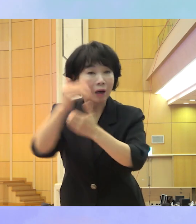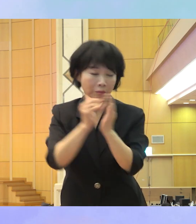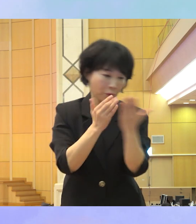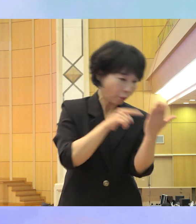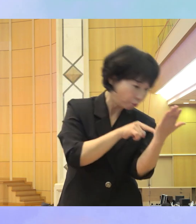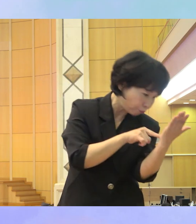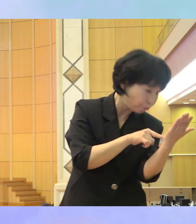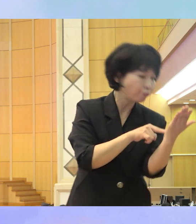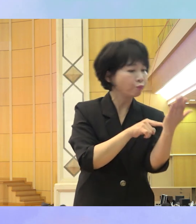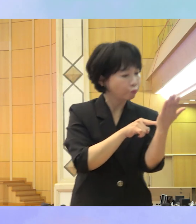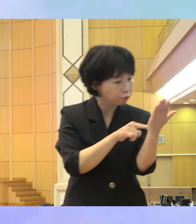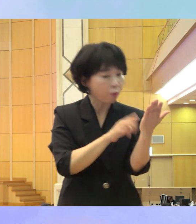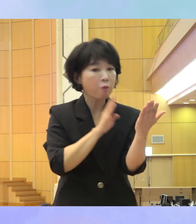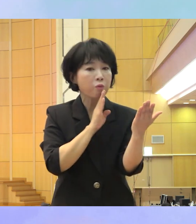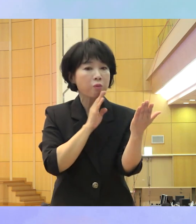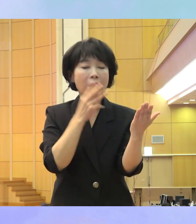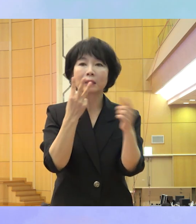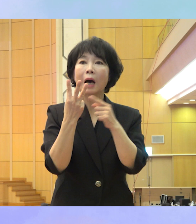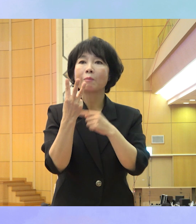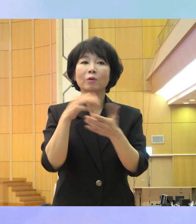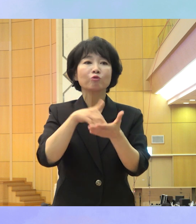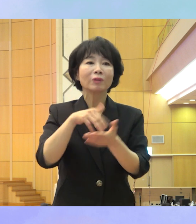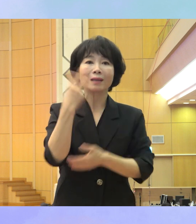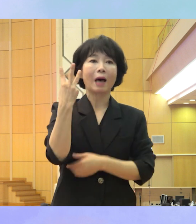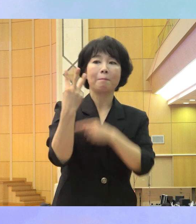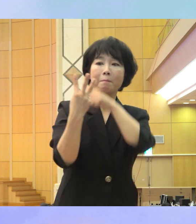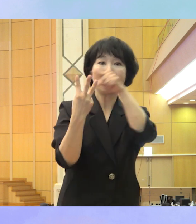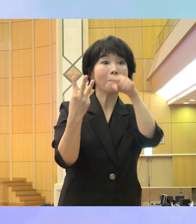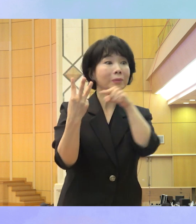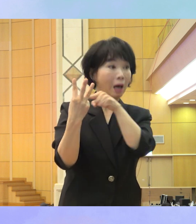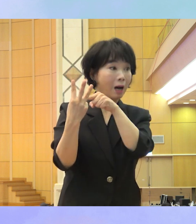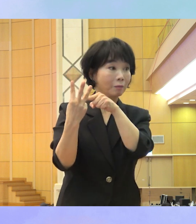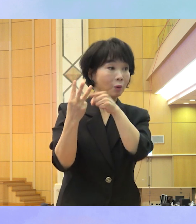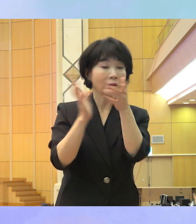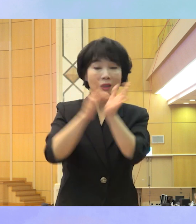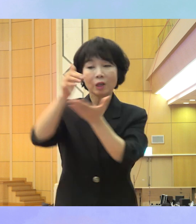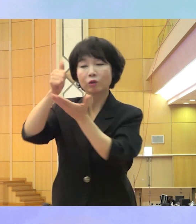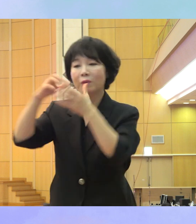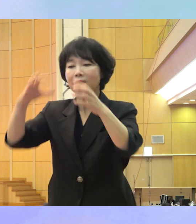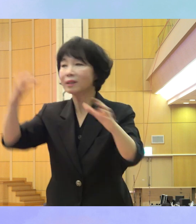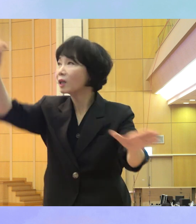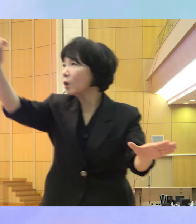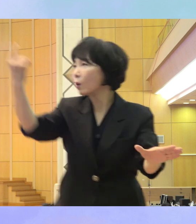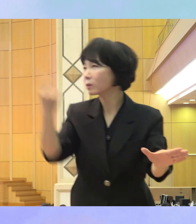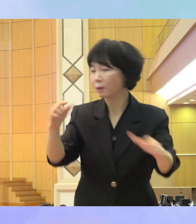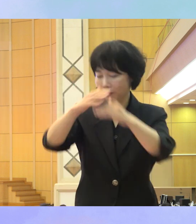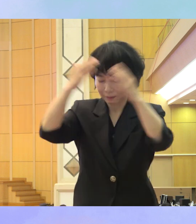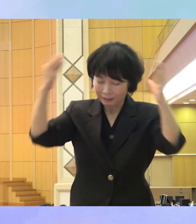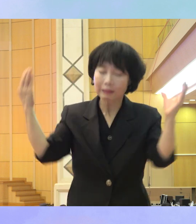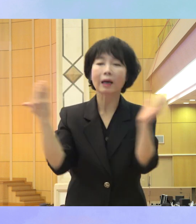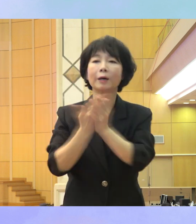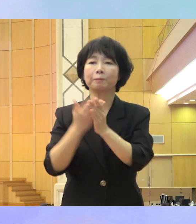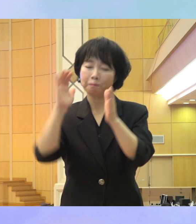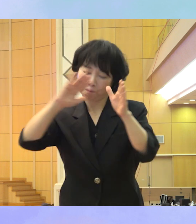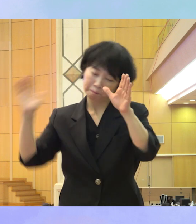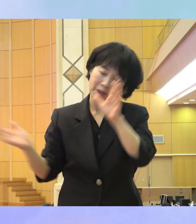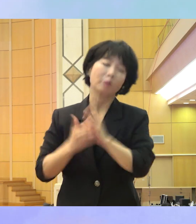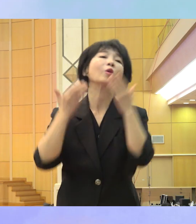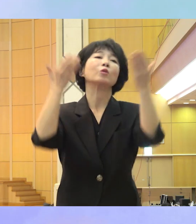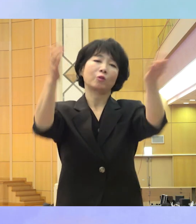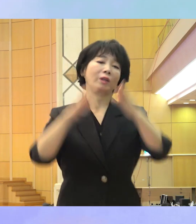성경이나 원리 좋으면 이 3자라는 숫자를 통해서 예수님이 이 땅에 오셔서 다 이루었다는 거예요.